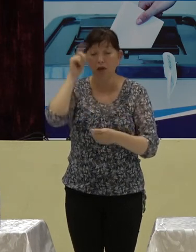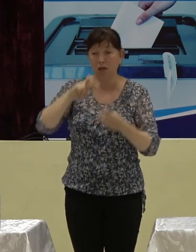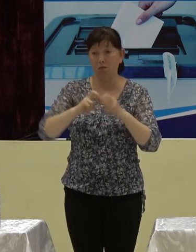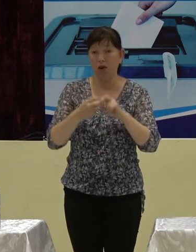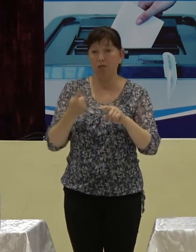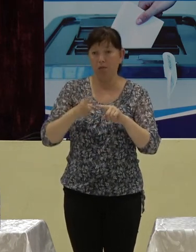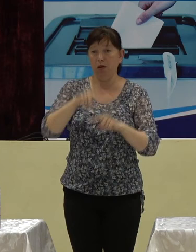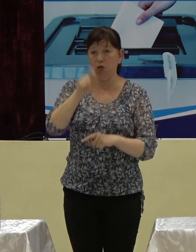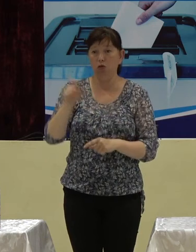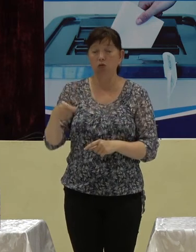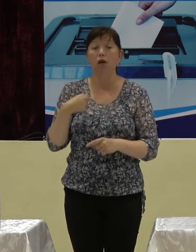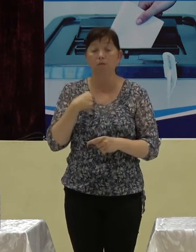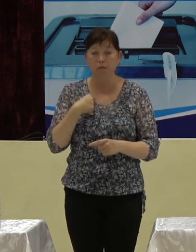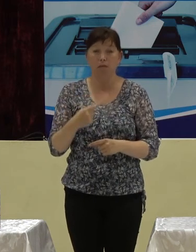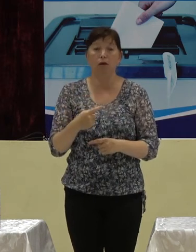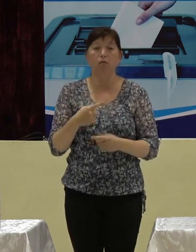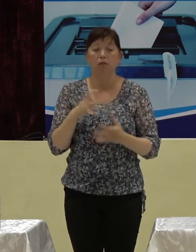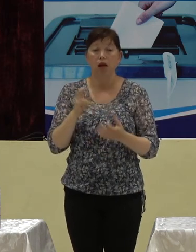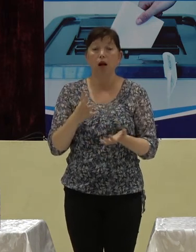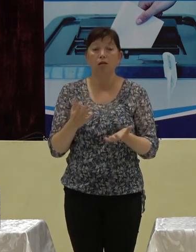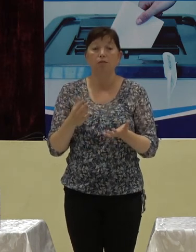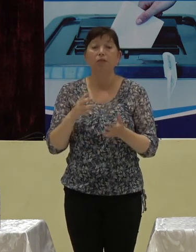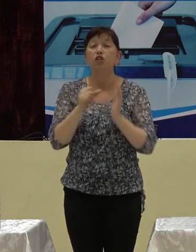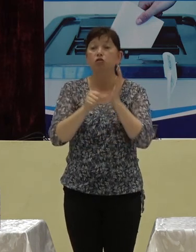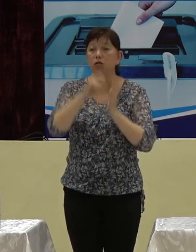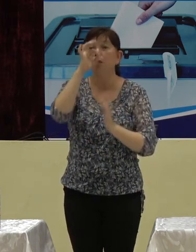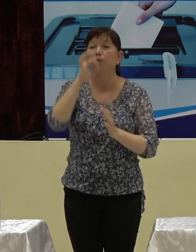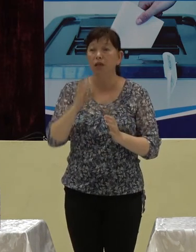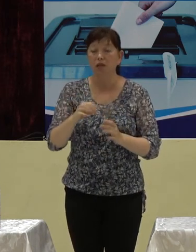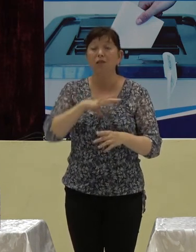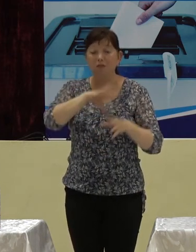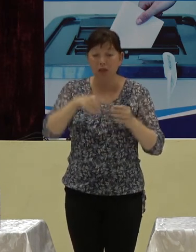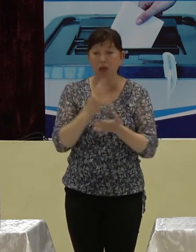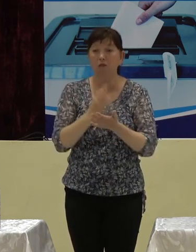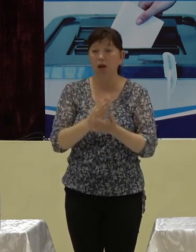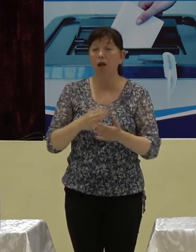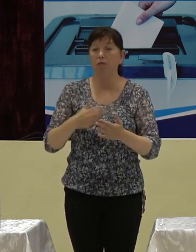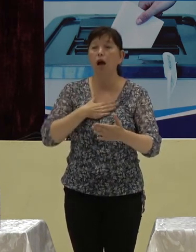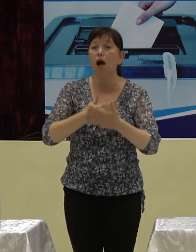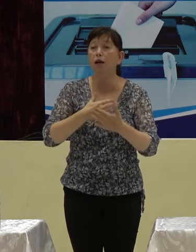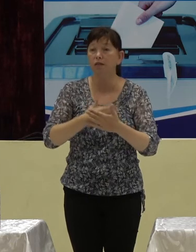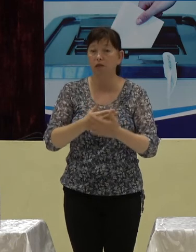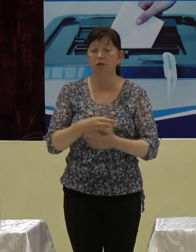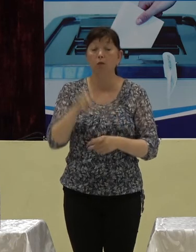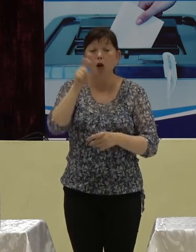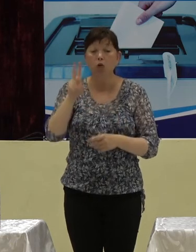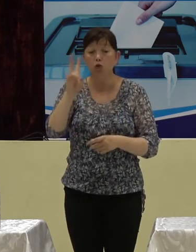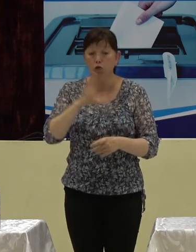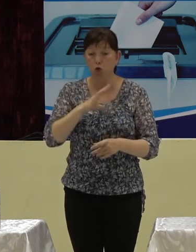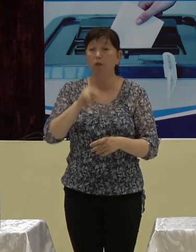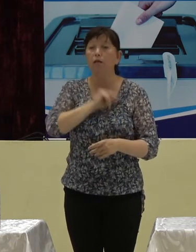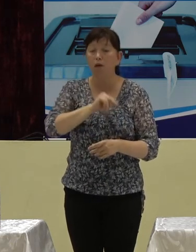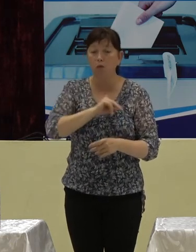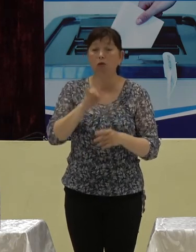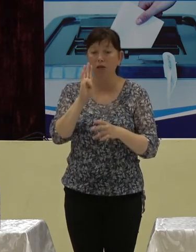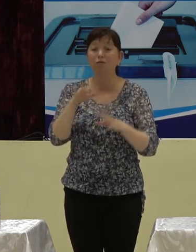persoane. Noi venim în mare parte, la 60%, activiști sociali. persoane care au activat în mediul